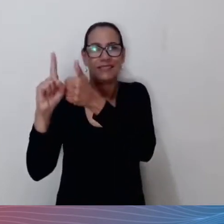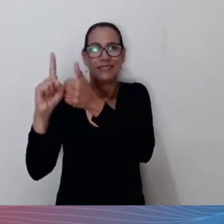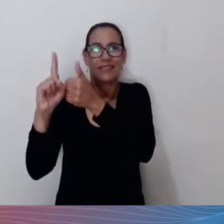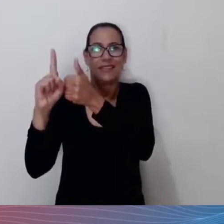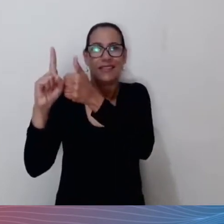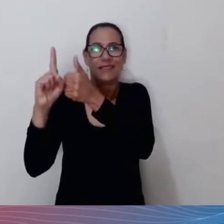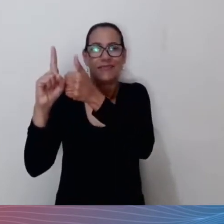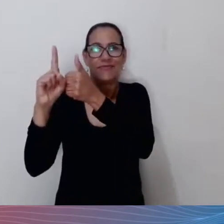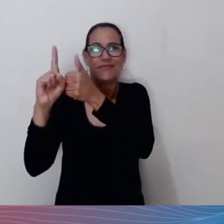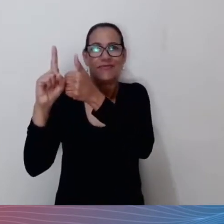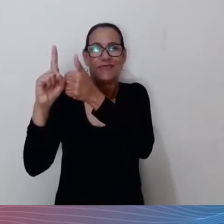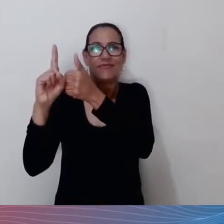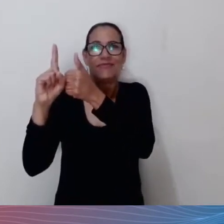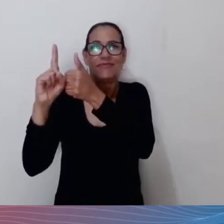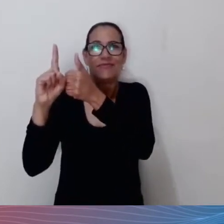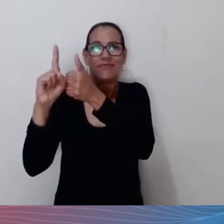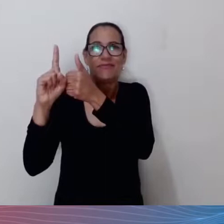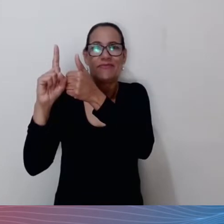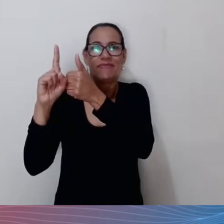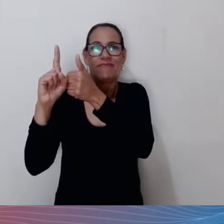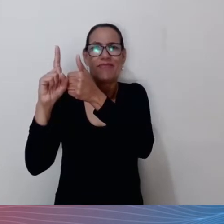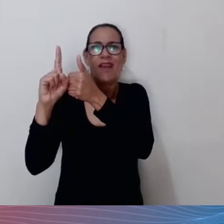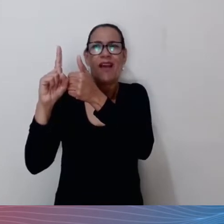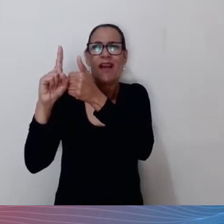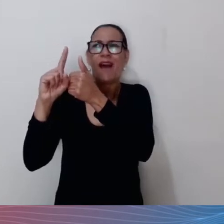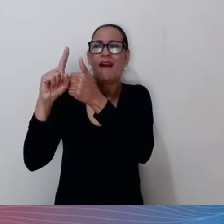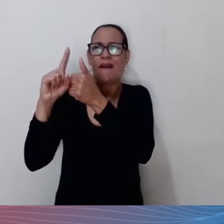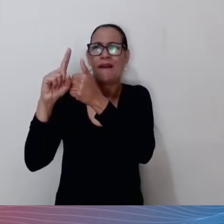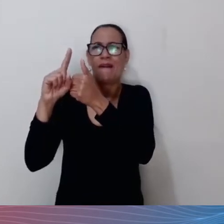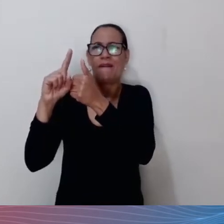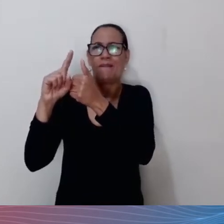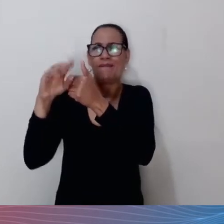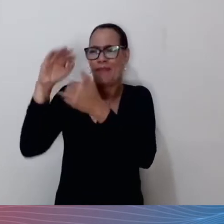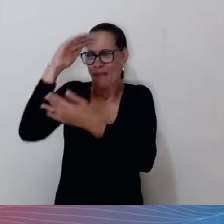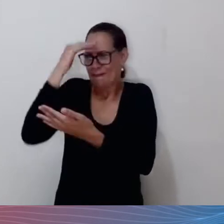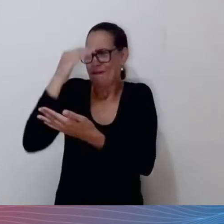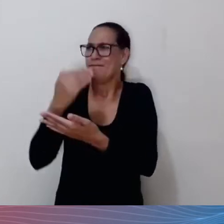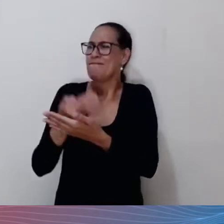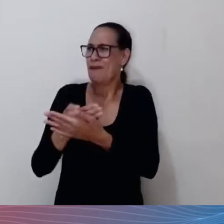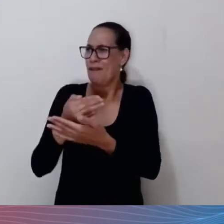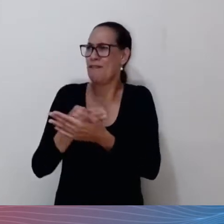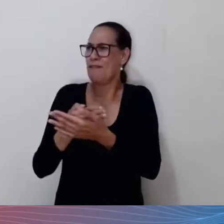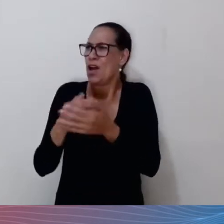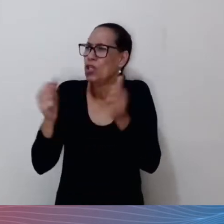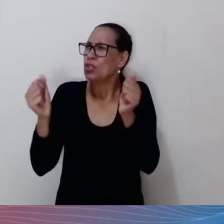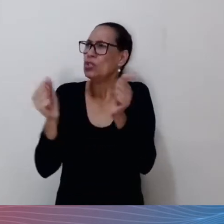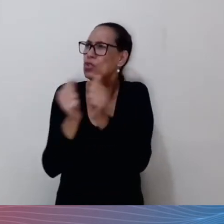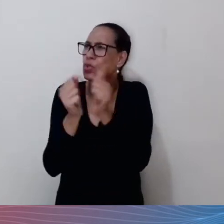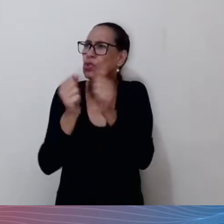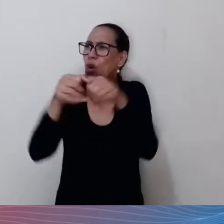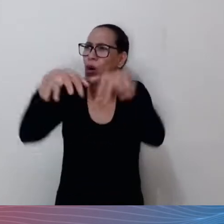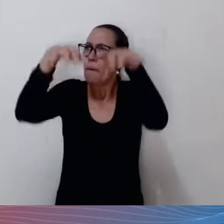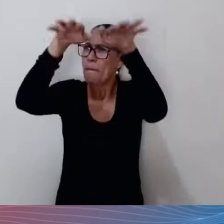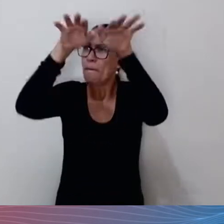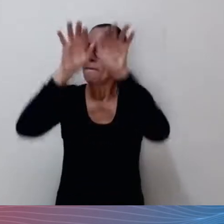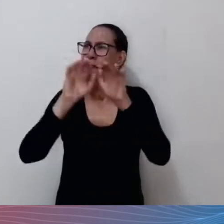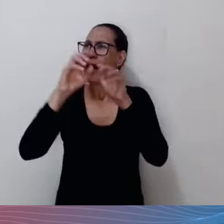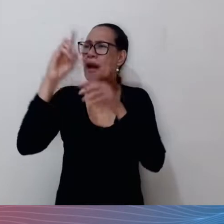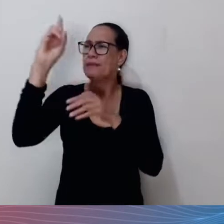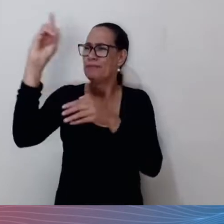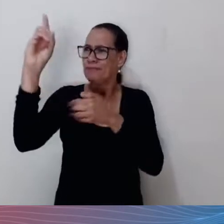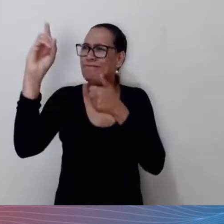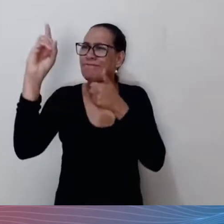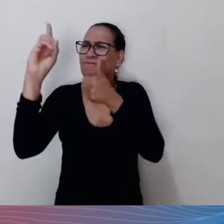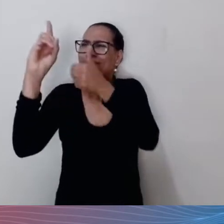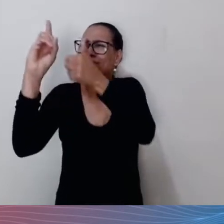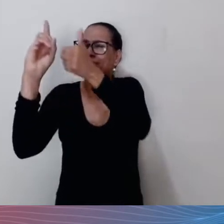Acheguemo-nos, portanto, confiadamente junto ao trono da graça, a fim